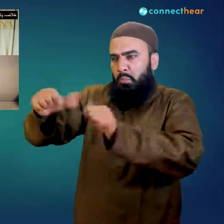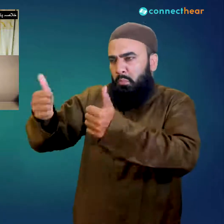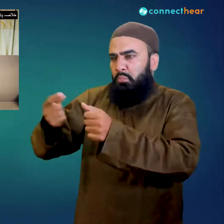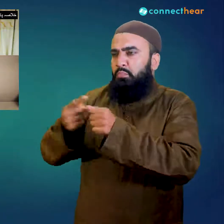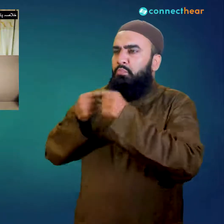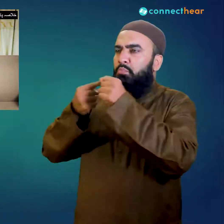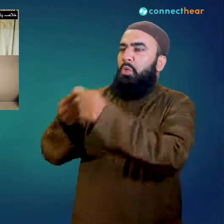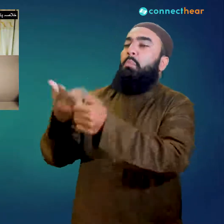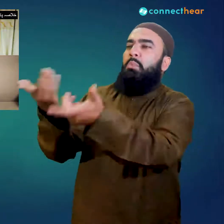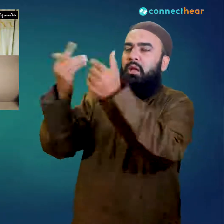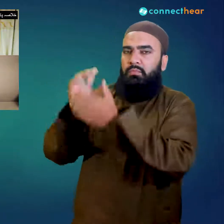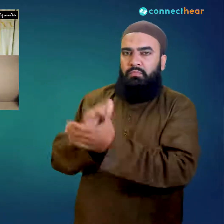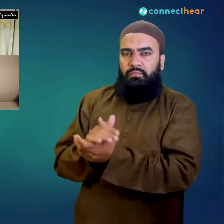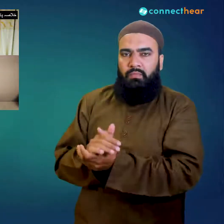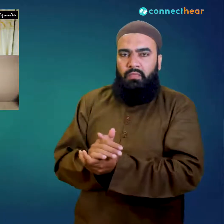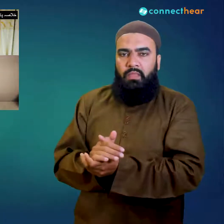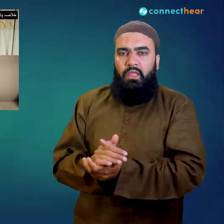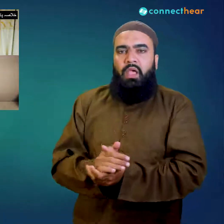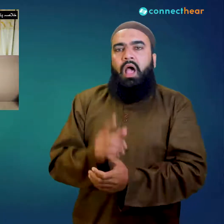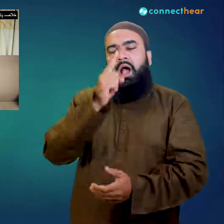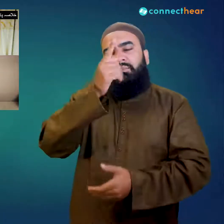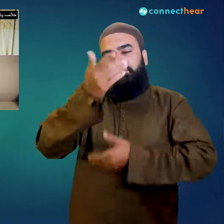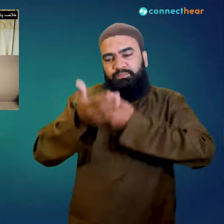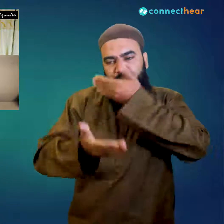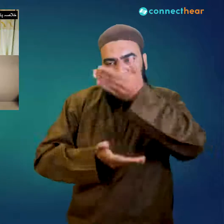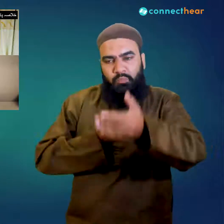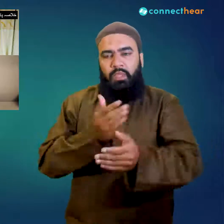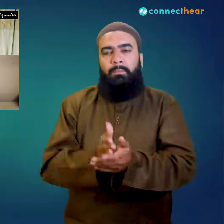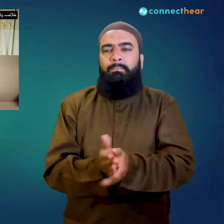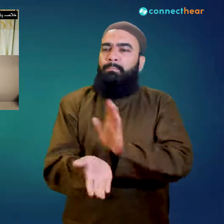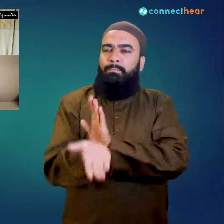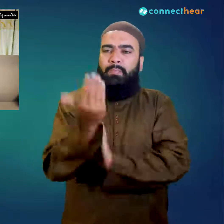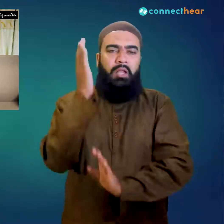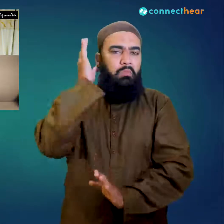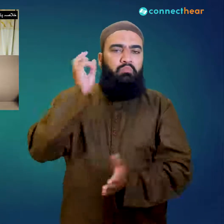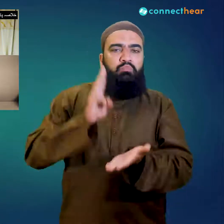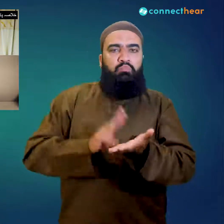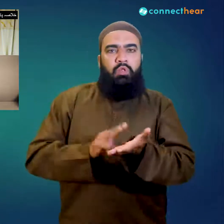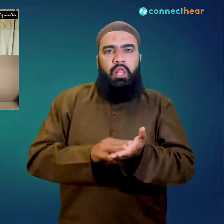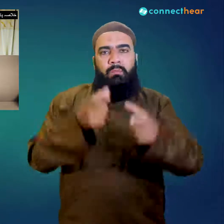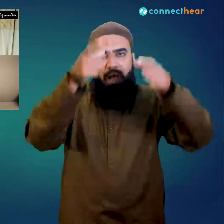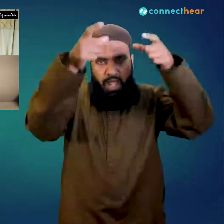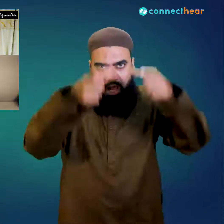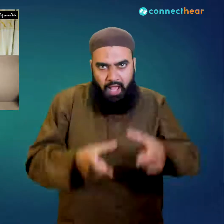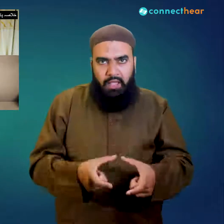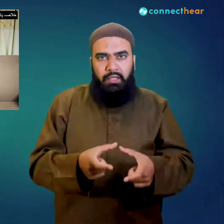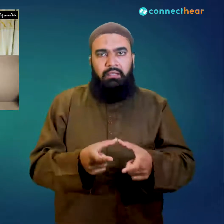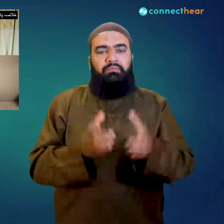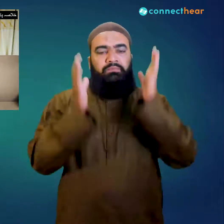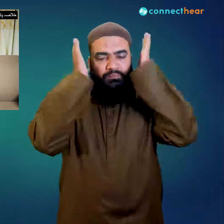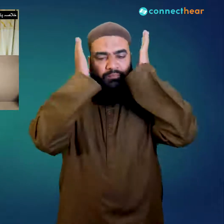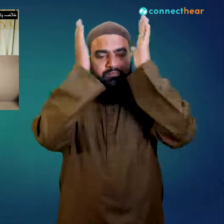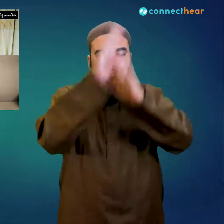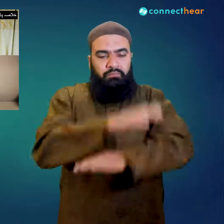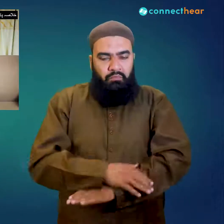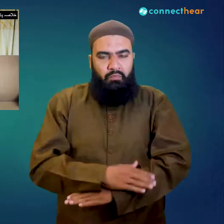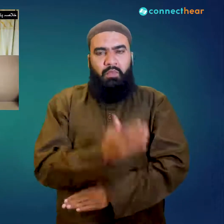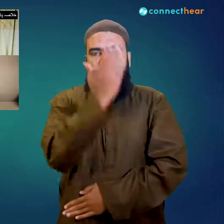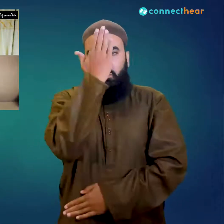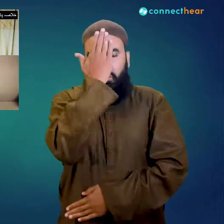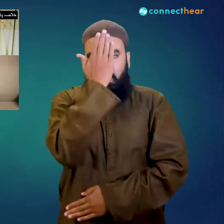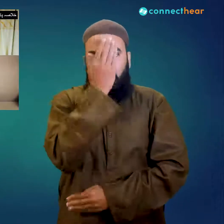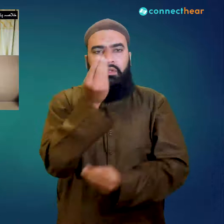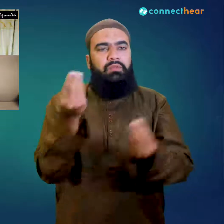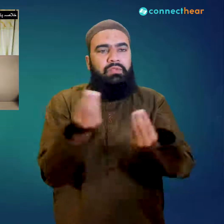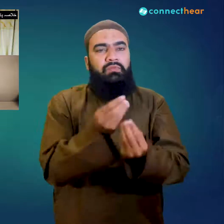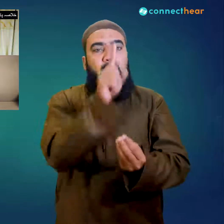تھا کہ دراصل عبادت جو ہوئی اور جو ان مسلمانوں نے کی اس کعبے سے ہٹ